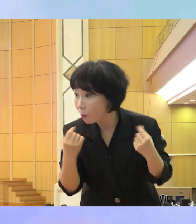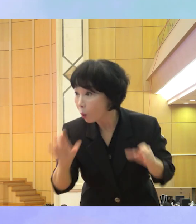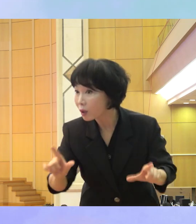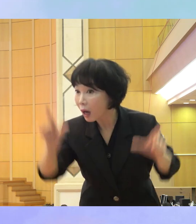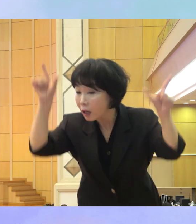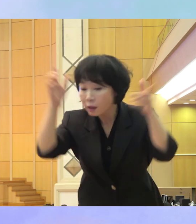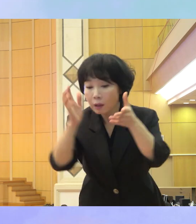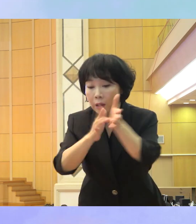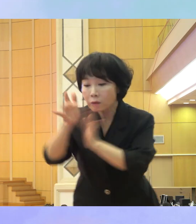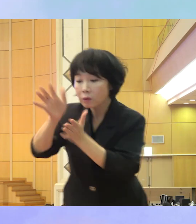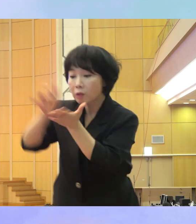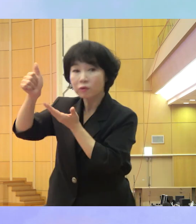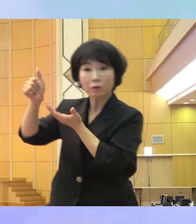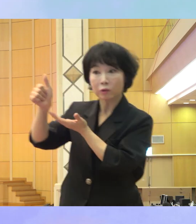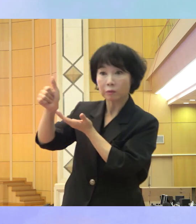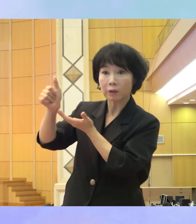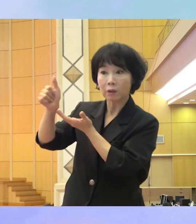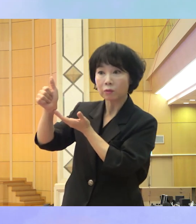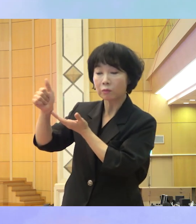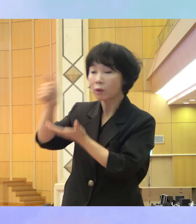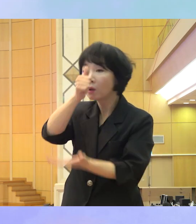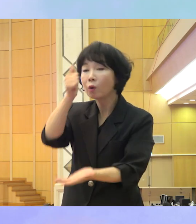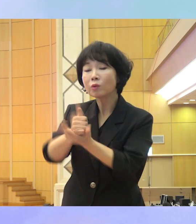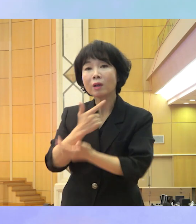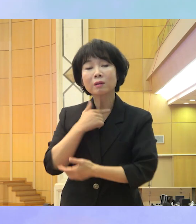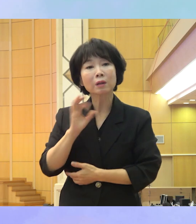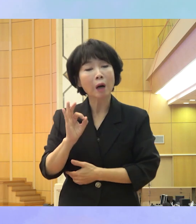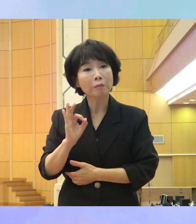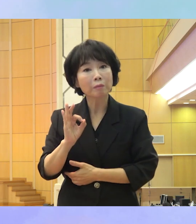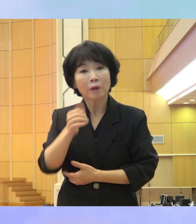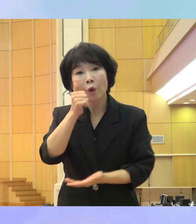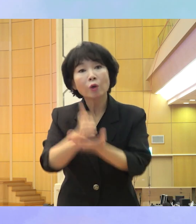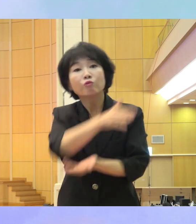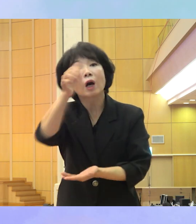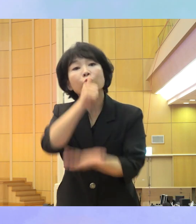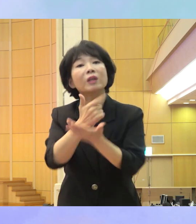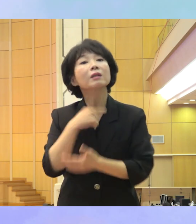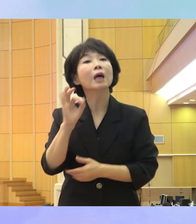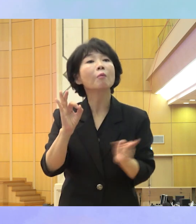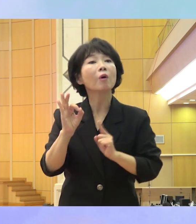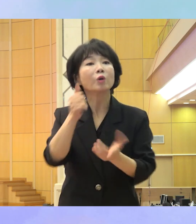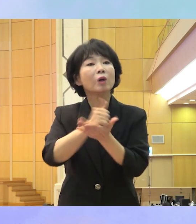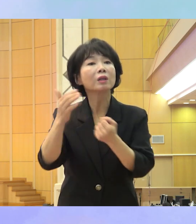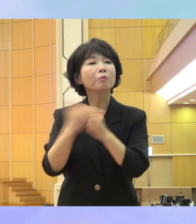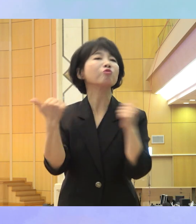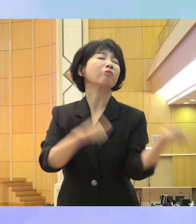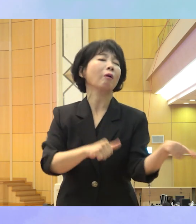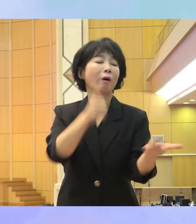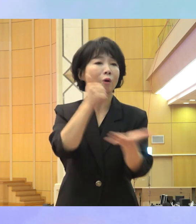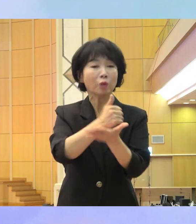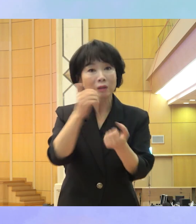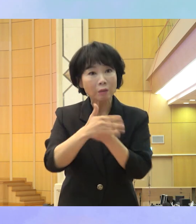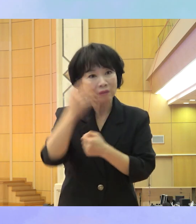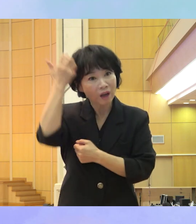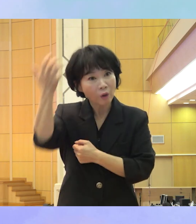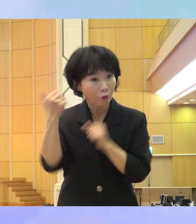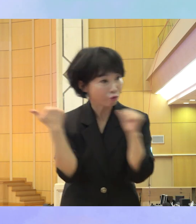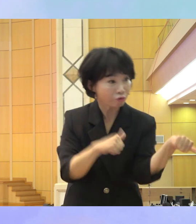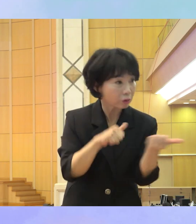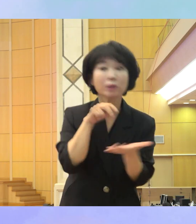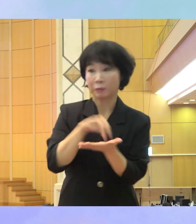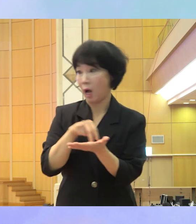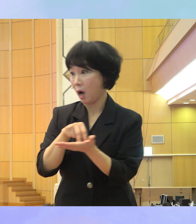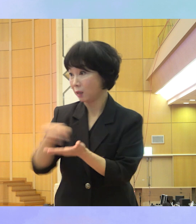오늘날로 말하면 예수님이 죄의 싹슨 사망, 우리가 죄를 지었고 죄로 말미암아 영원히 죽을 수밖에